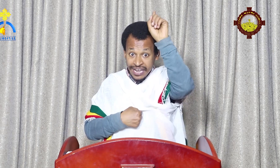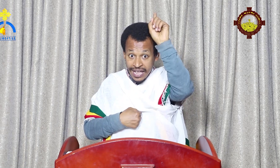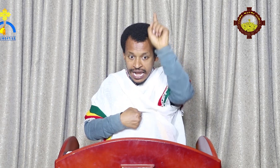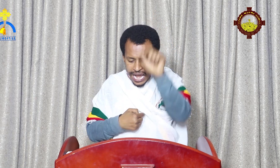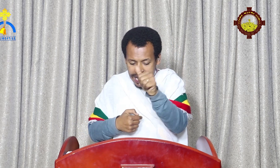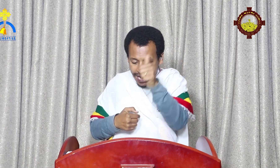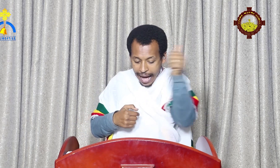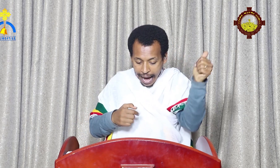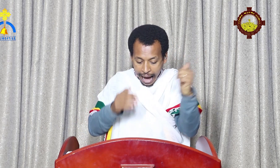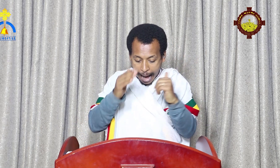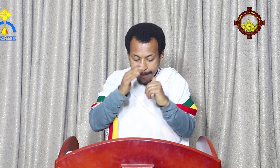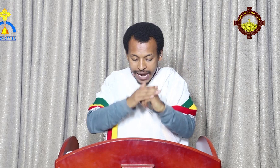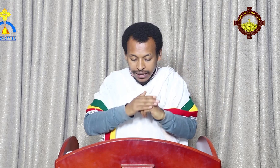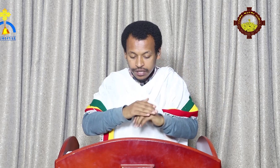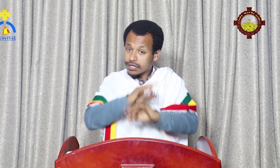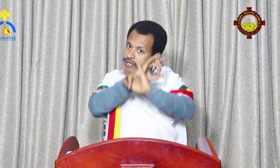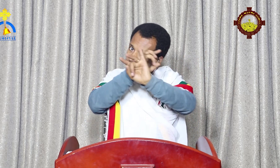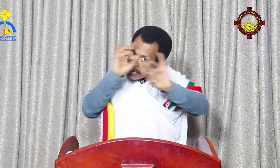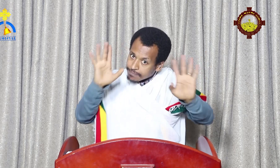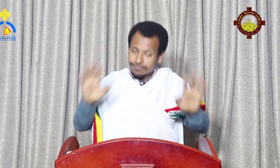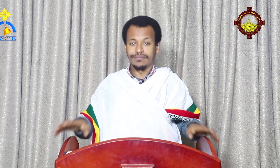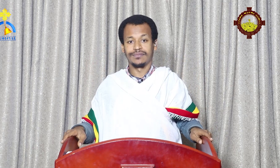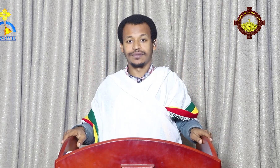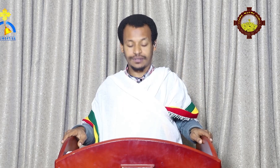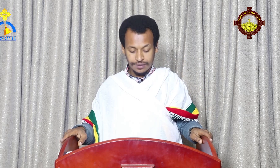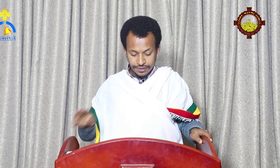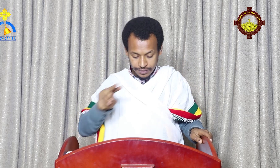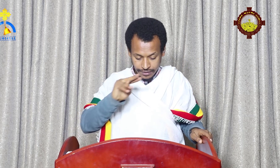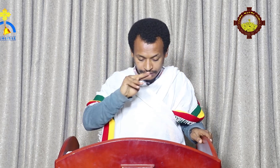ከኔ ሌላ አምላክ የለም።